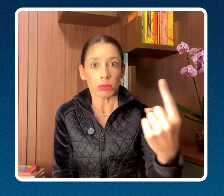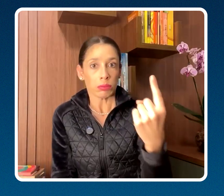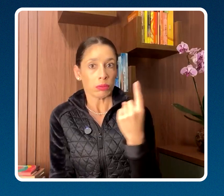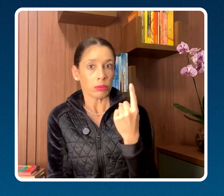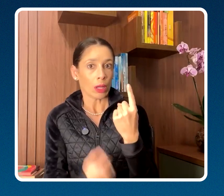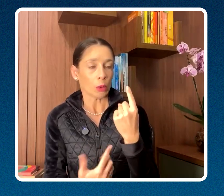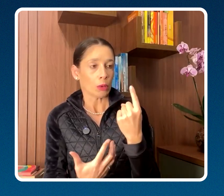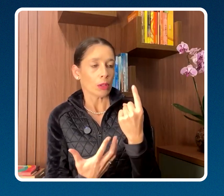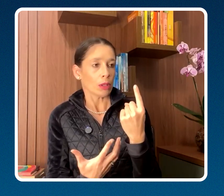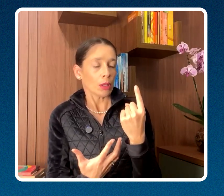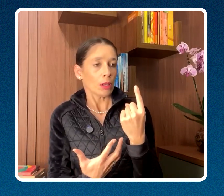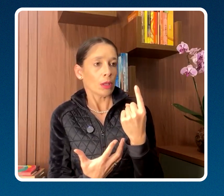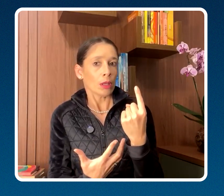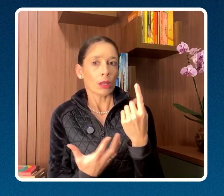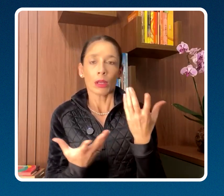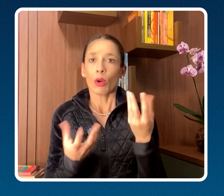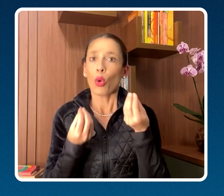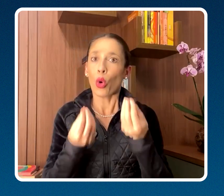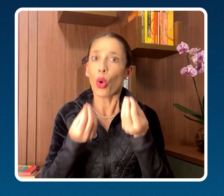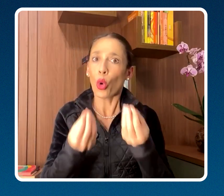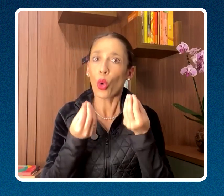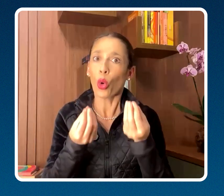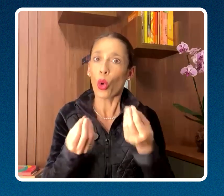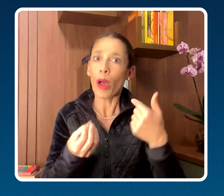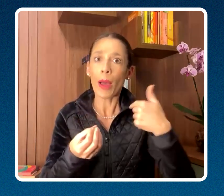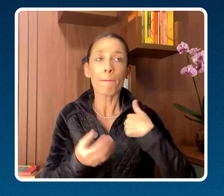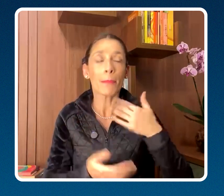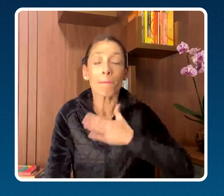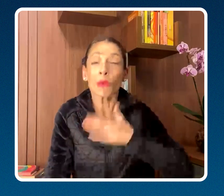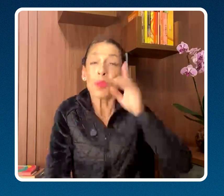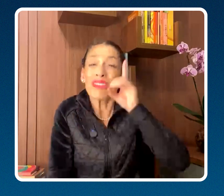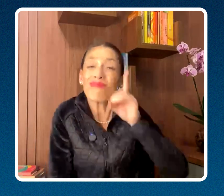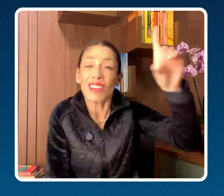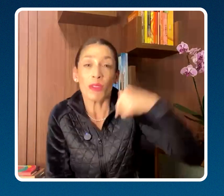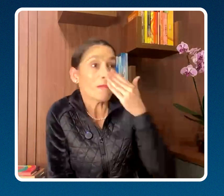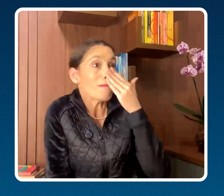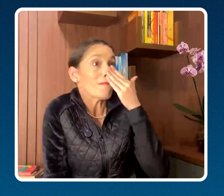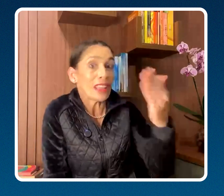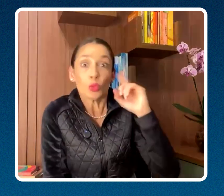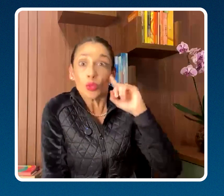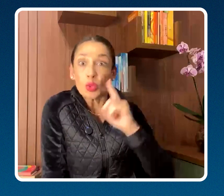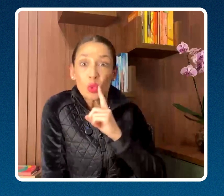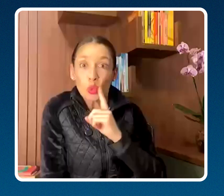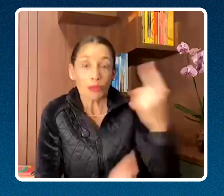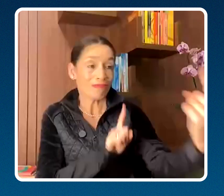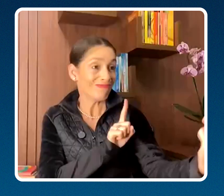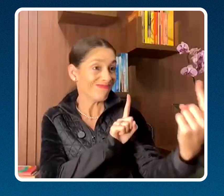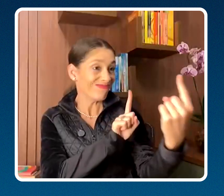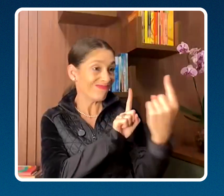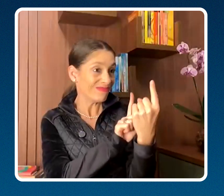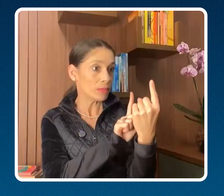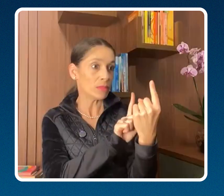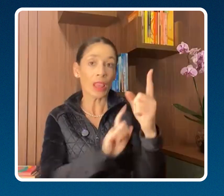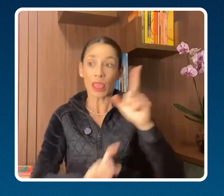Deus, eu estou aqui nesse lugar, de frente para essas pessoas, tenho pessoas assim na minha igreja, e o